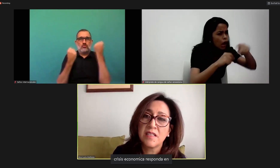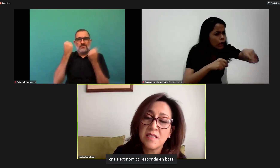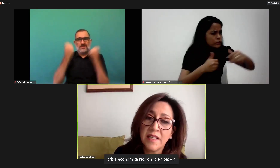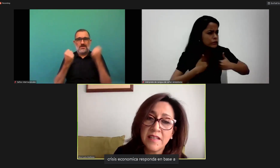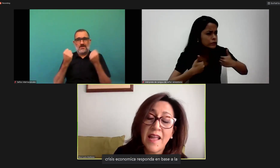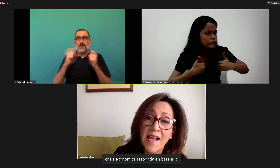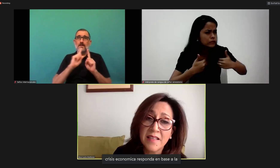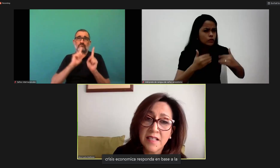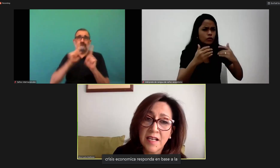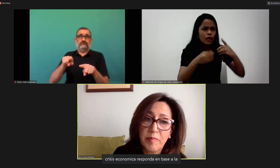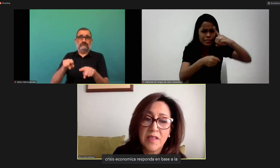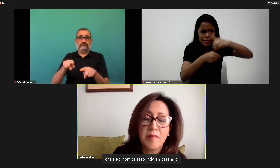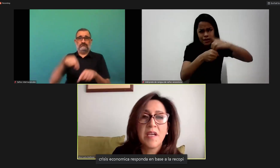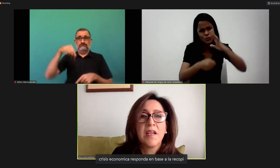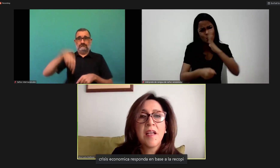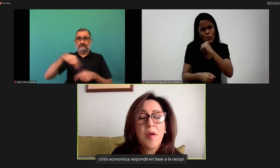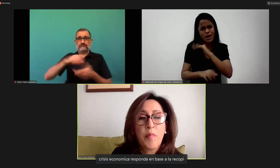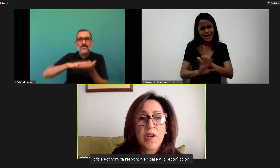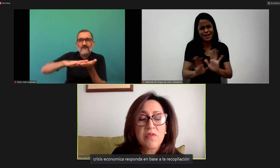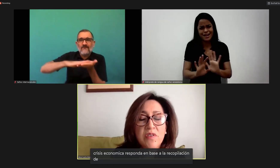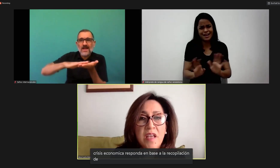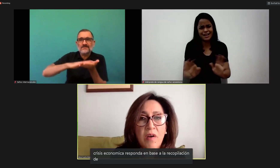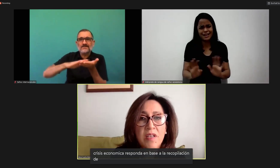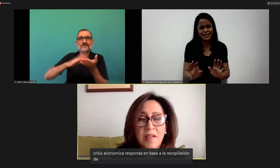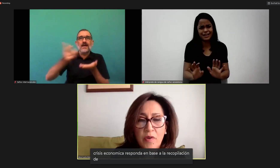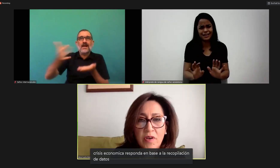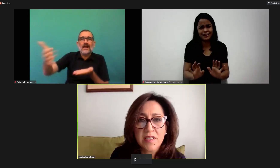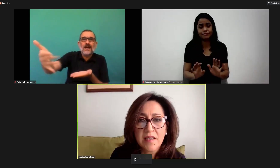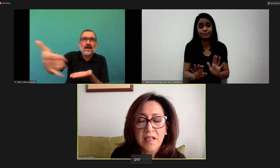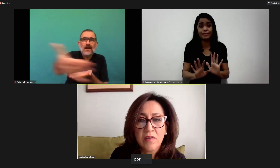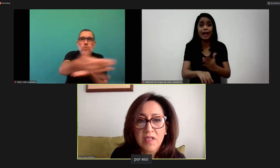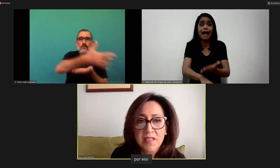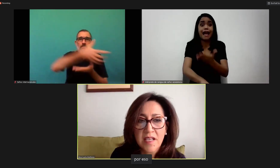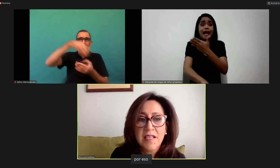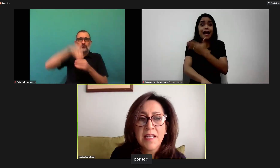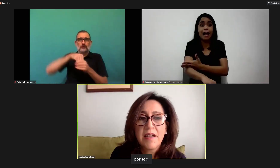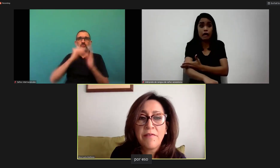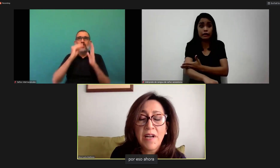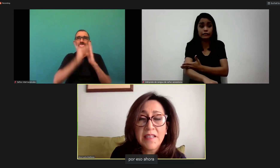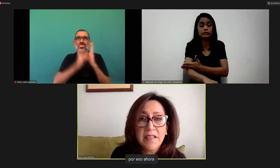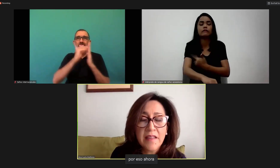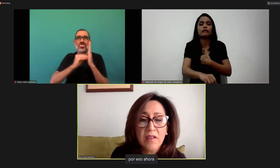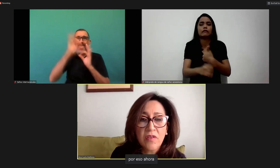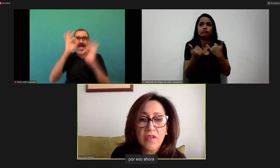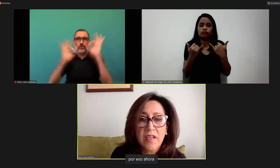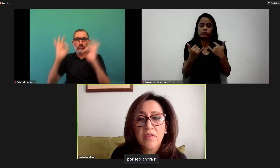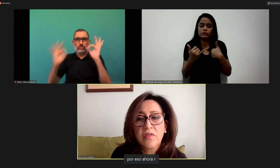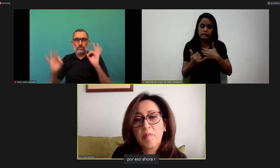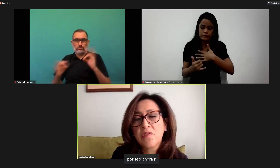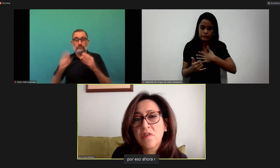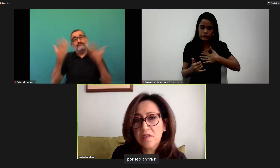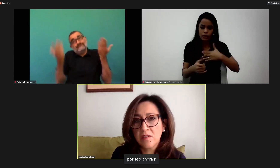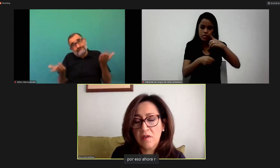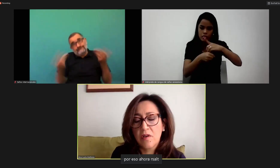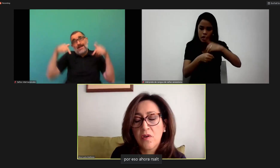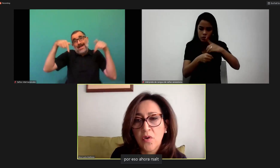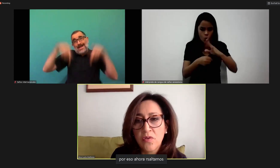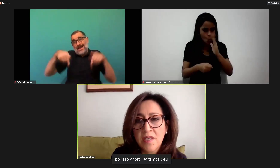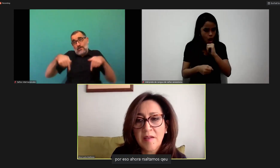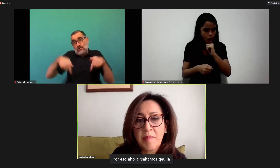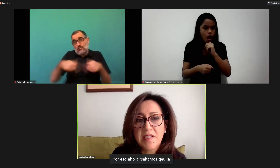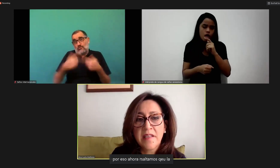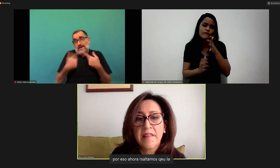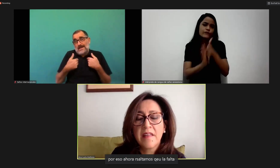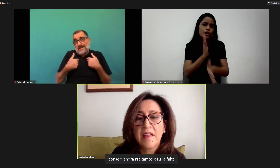países inexistente antes de la pandemia. Por eso es que ahora estamos resaltando que esa falta de datos y registros de personas